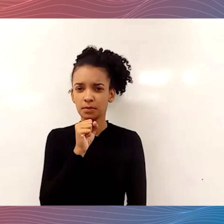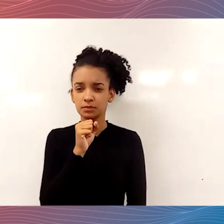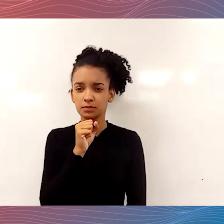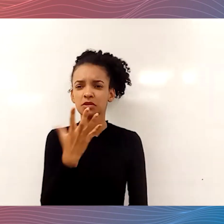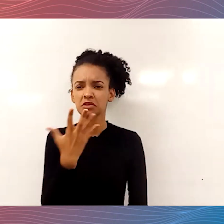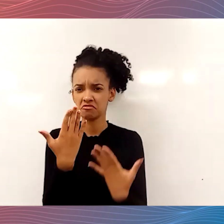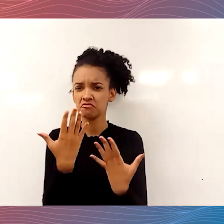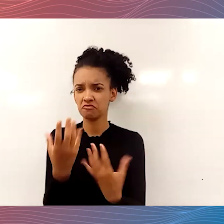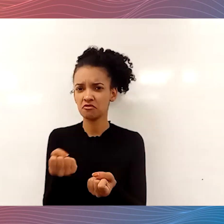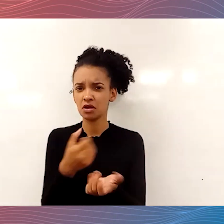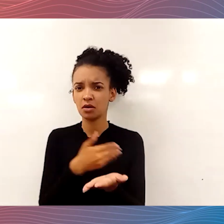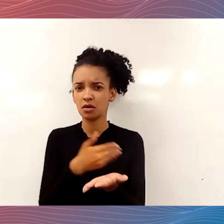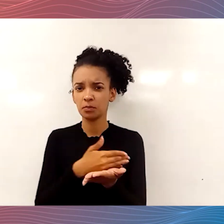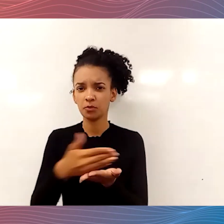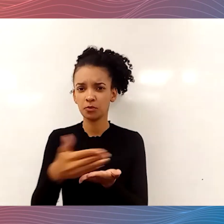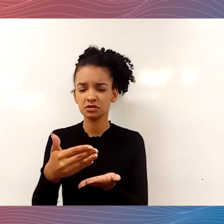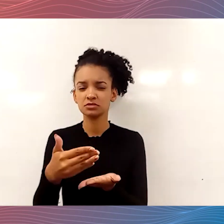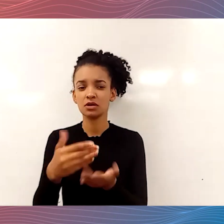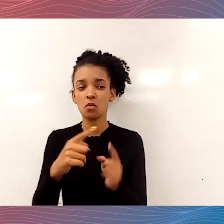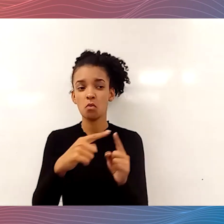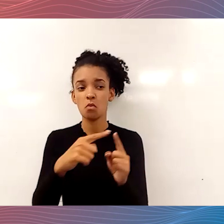Todo mundo chegar aqui antes das 9.